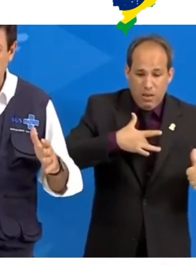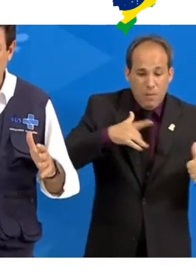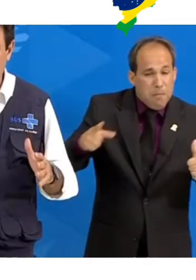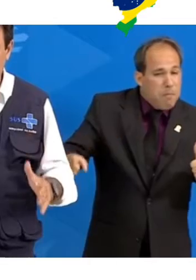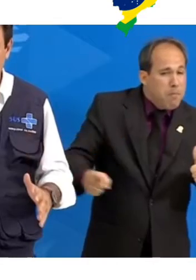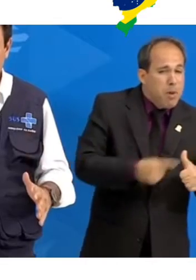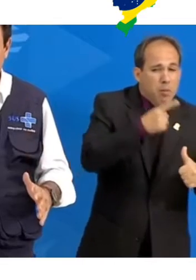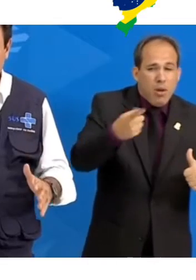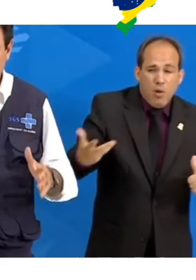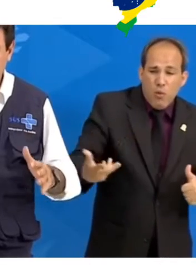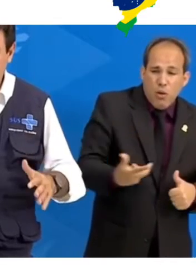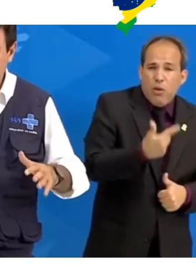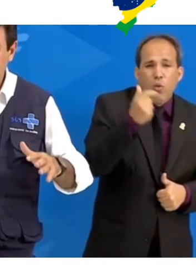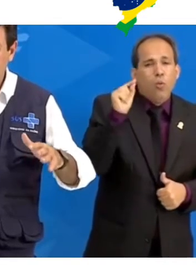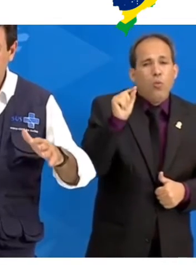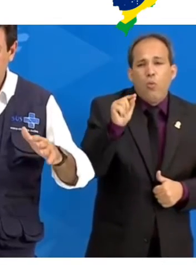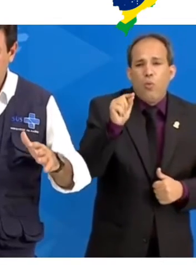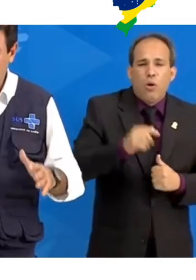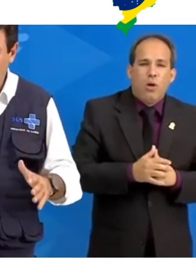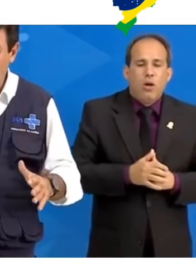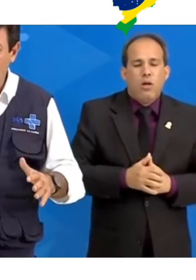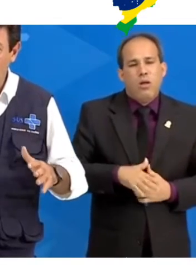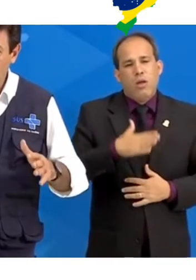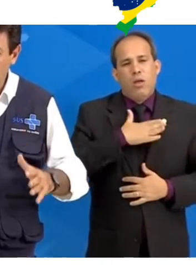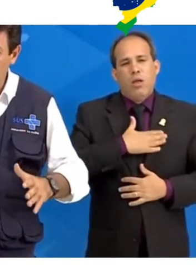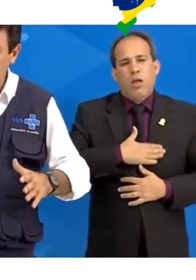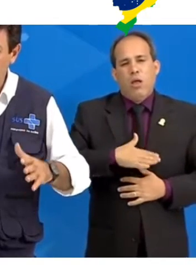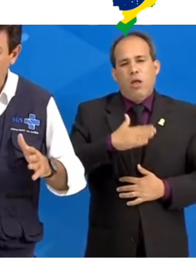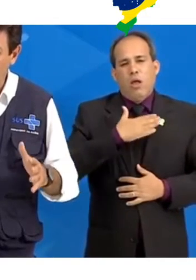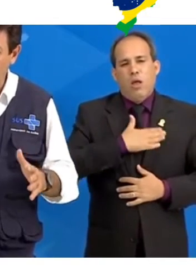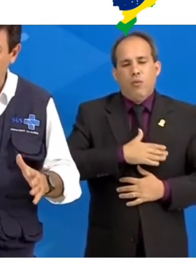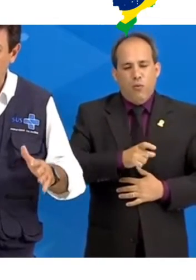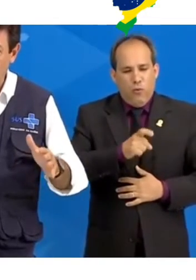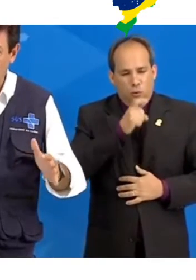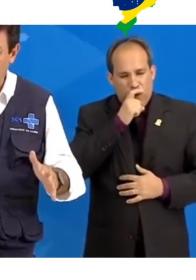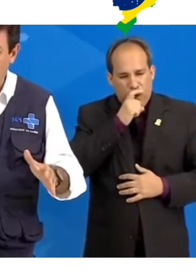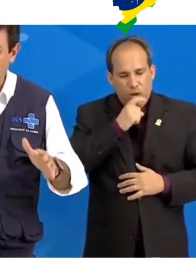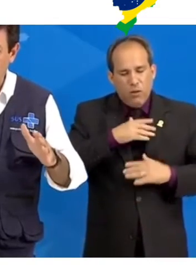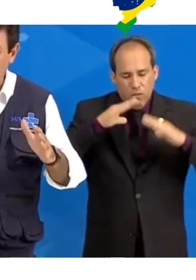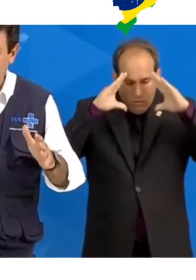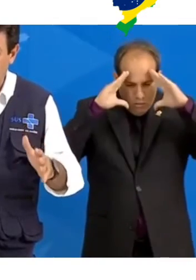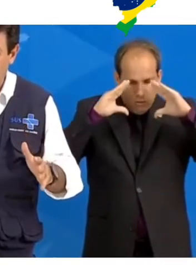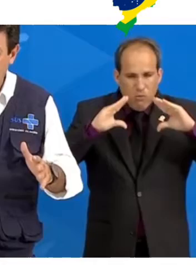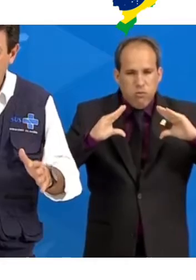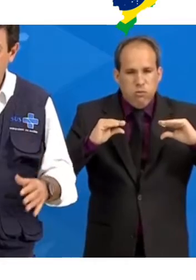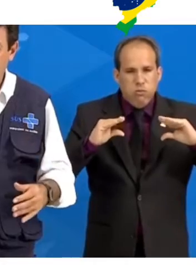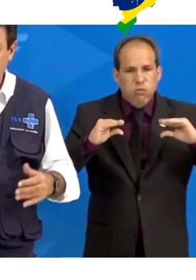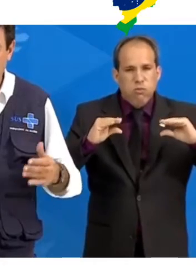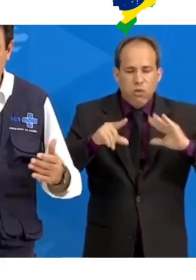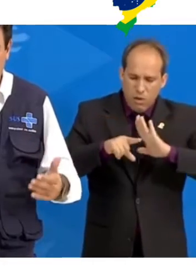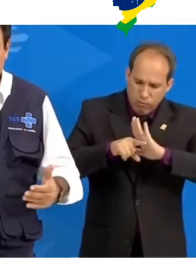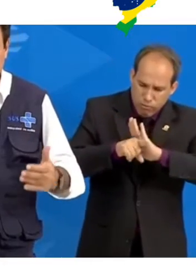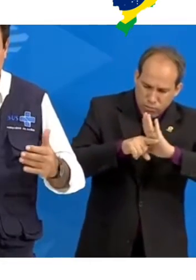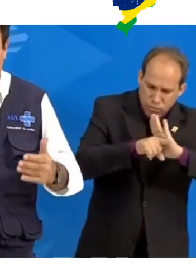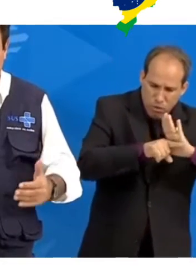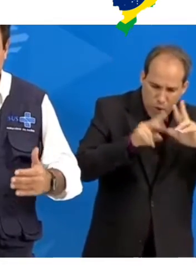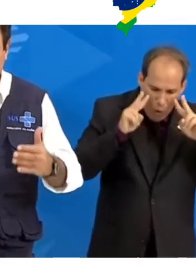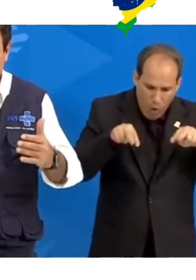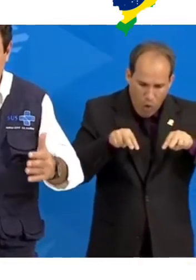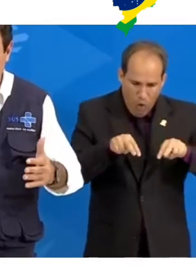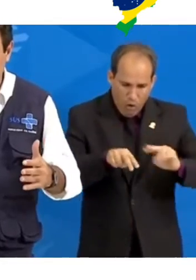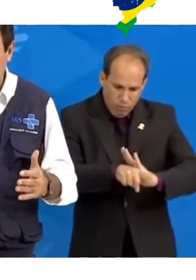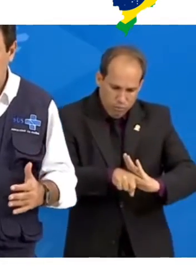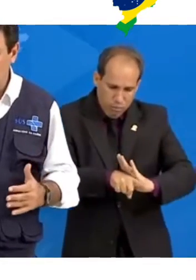um cirurgião é ser calmo, frio, gelado, olhar, analisar para tomar as